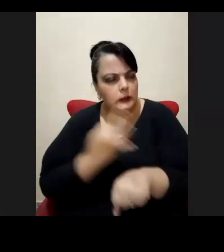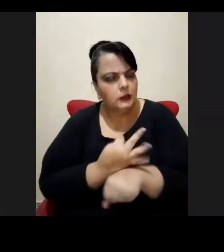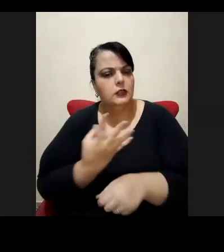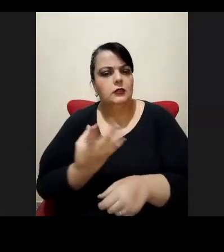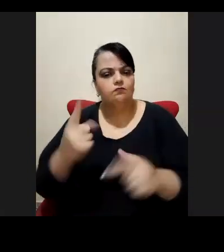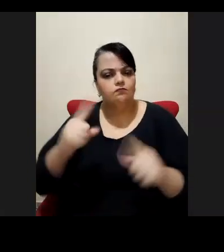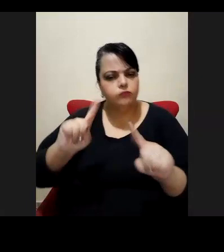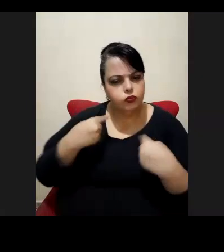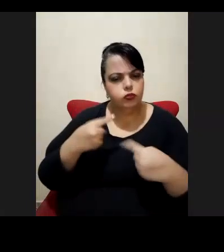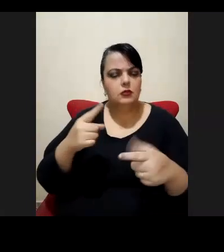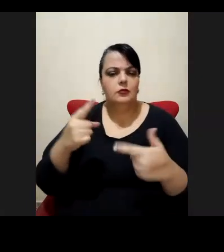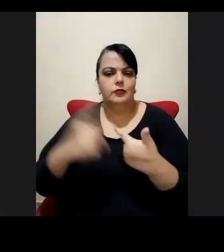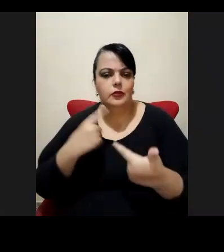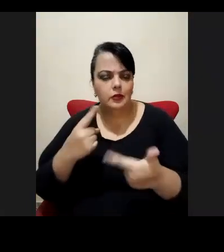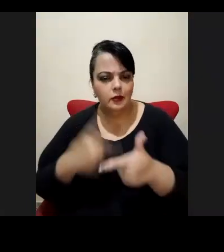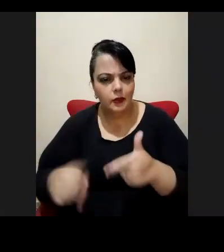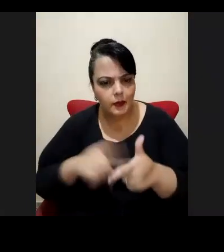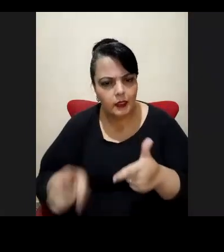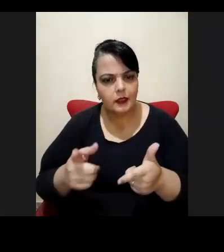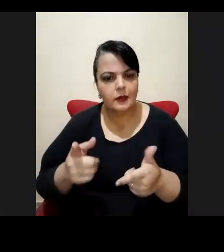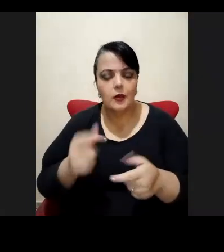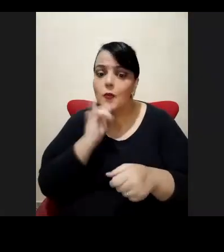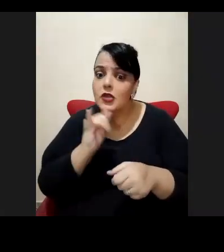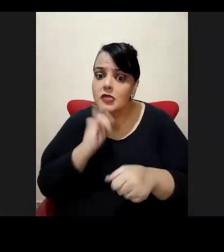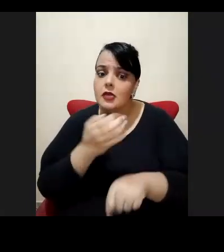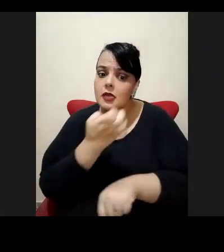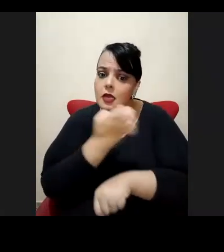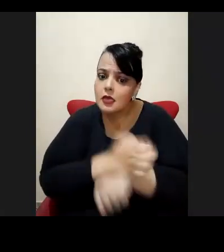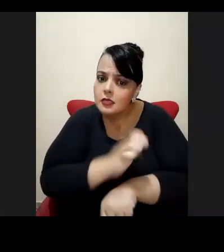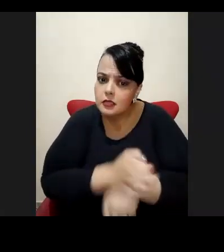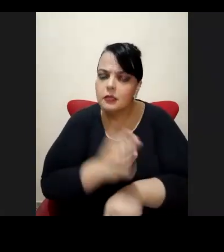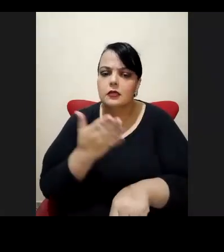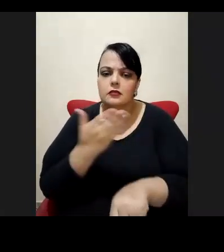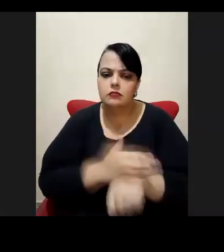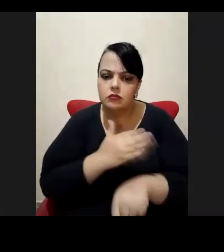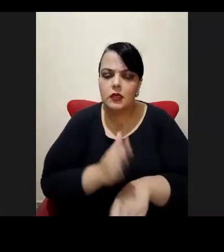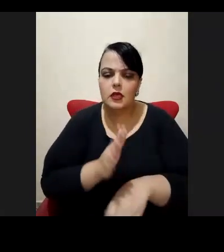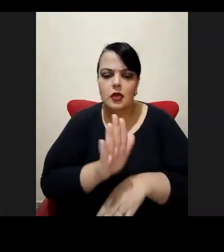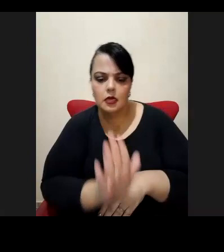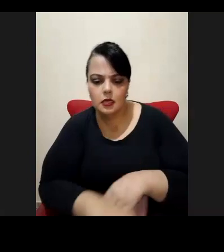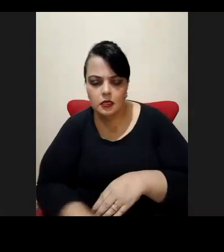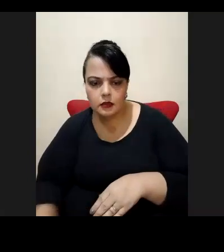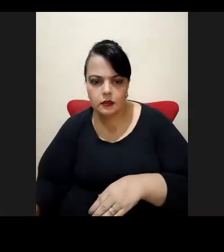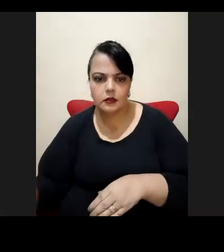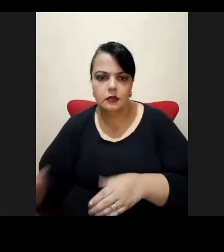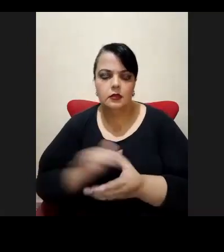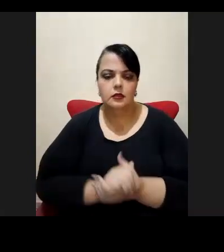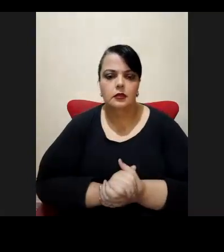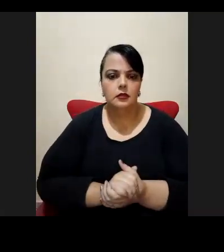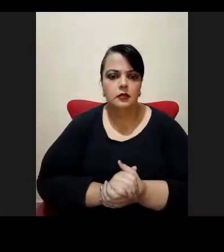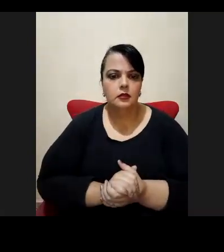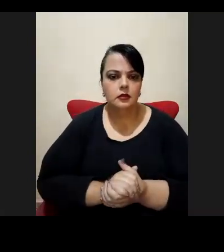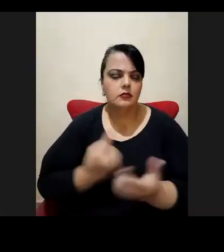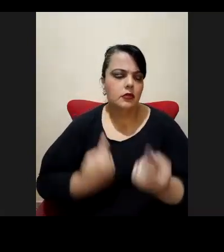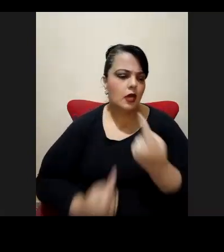gente consegue treinar essa experiência ao longo da infância, né? Isso acontece lá